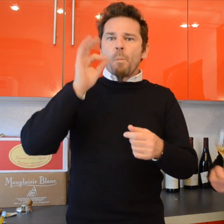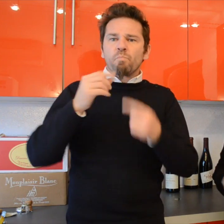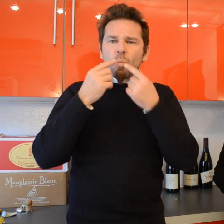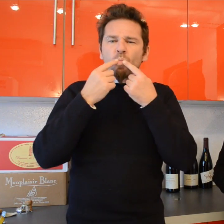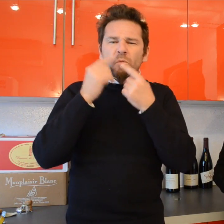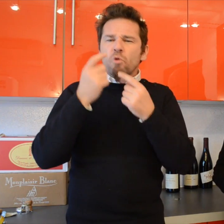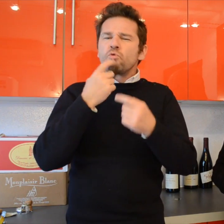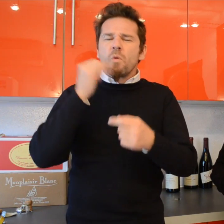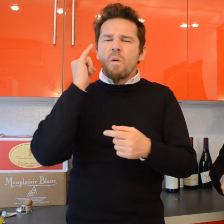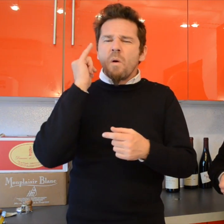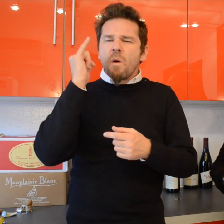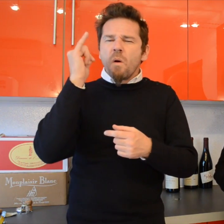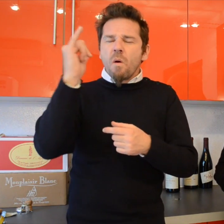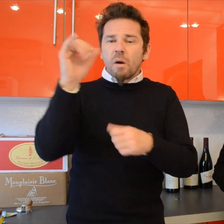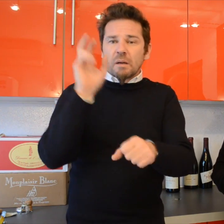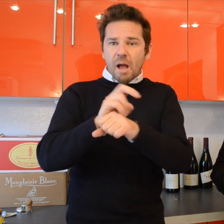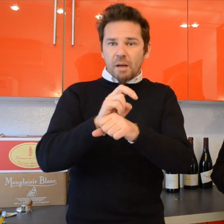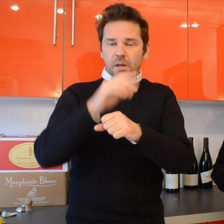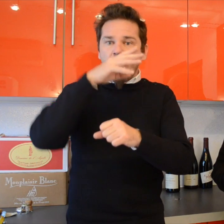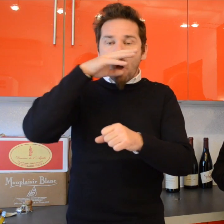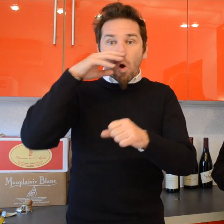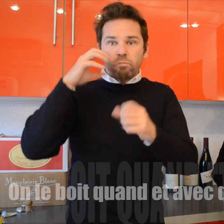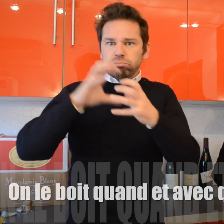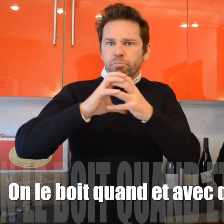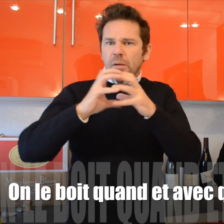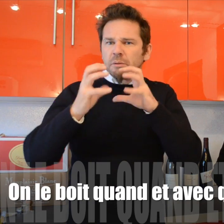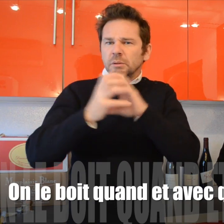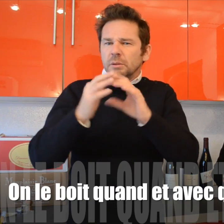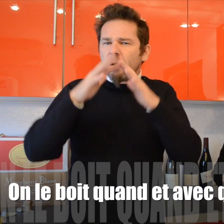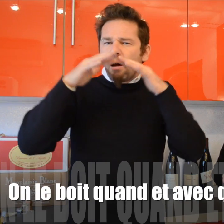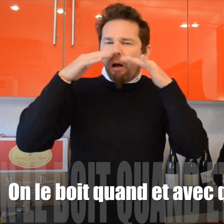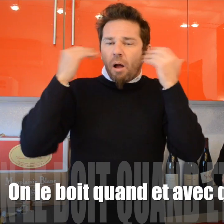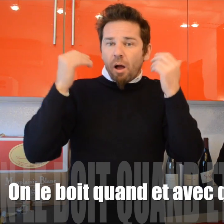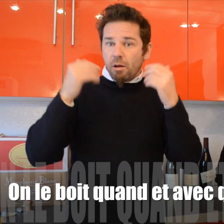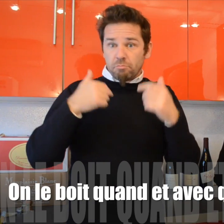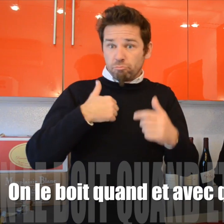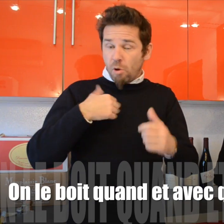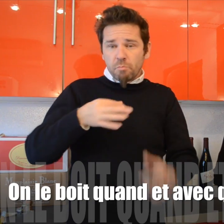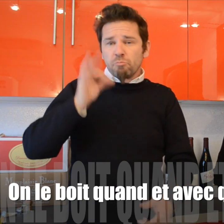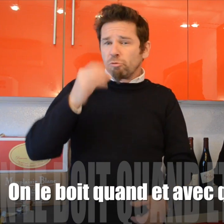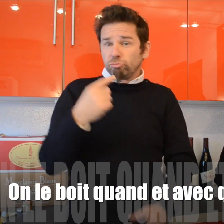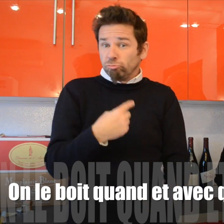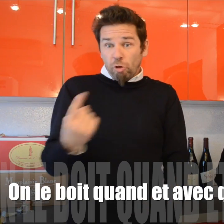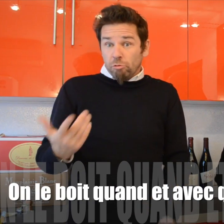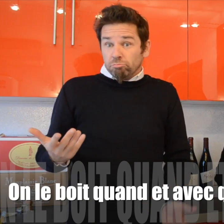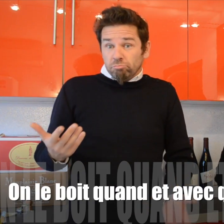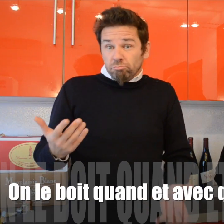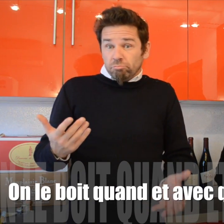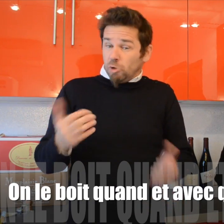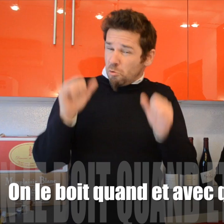belle complexité aromatique, ça donne vraiment envie de le boire. Moi je le boirais tout seul, même si c'est un vin qui